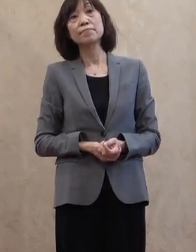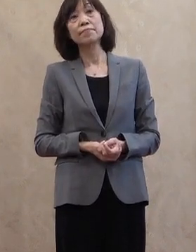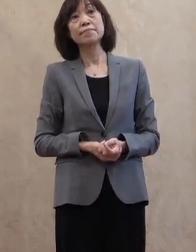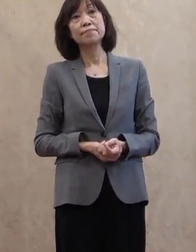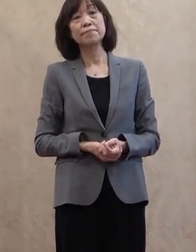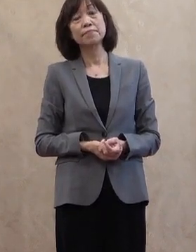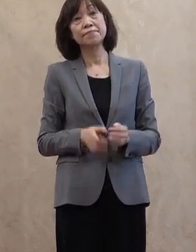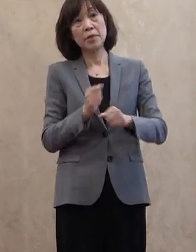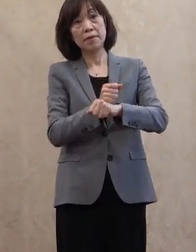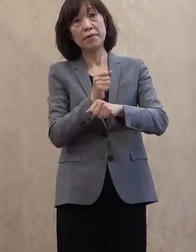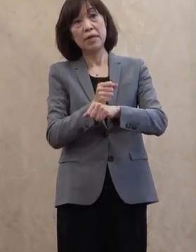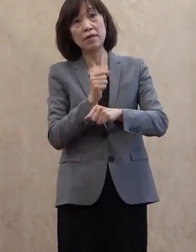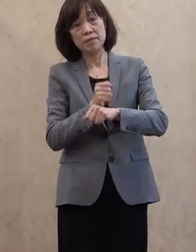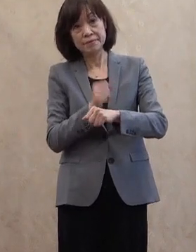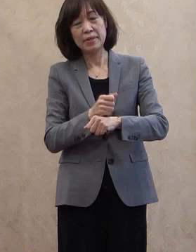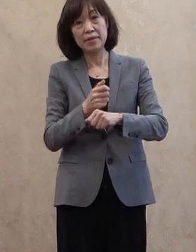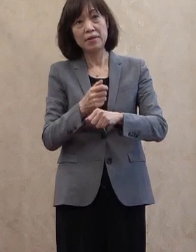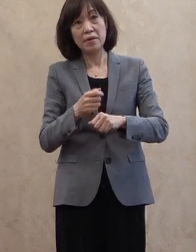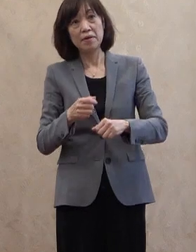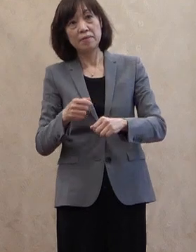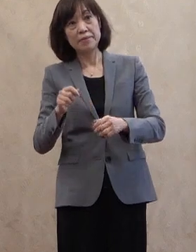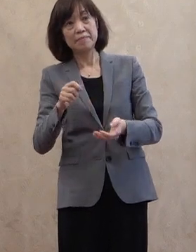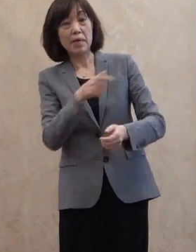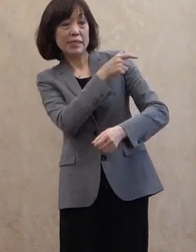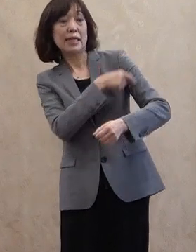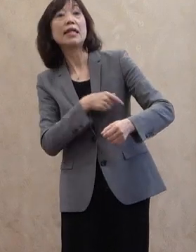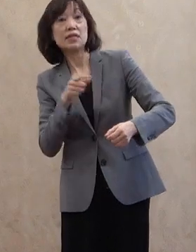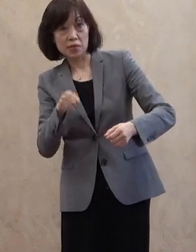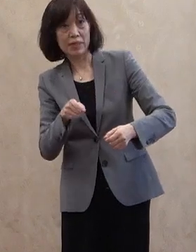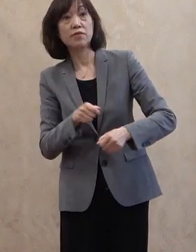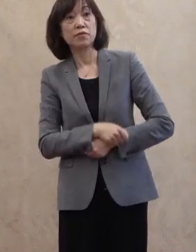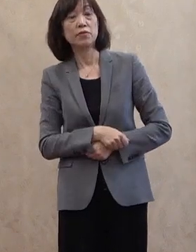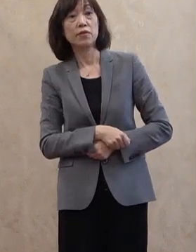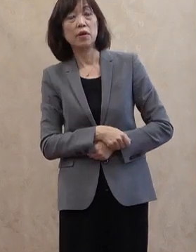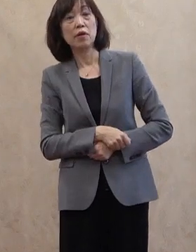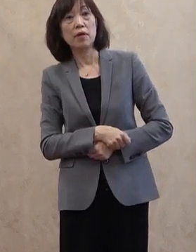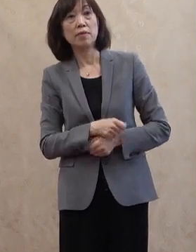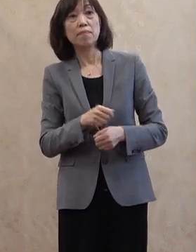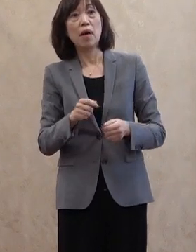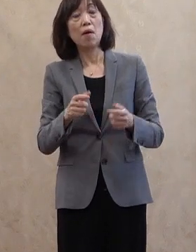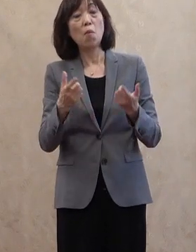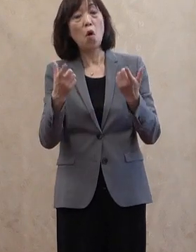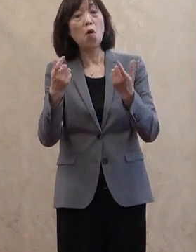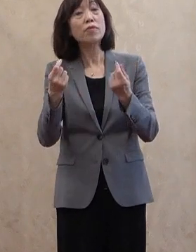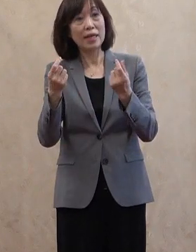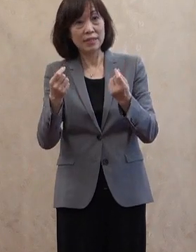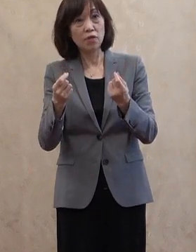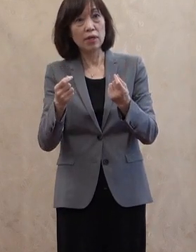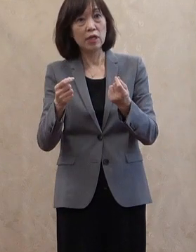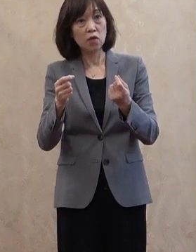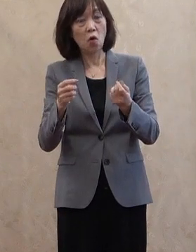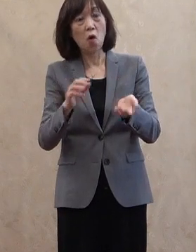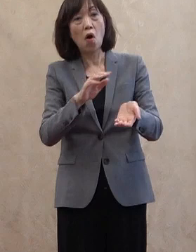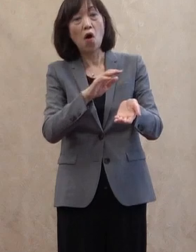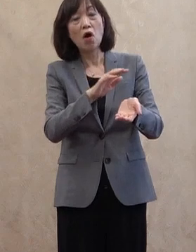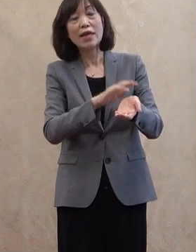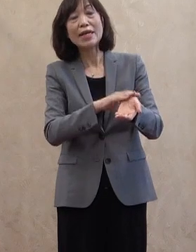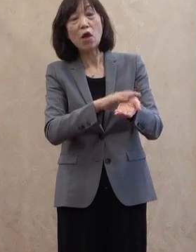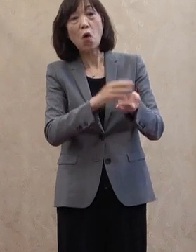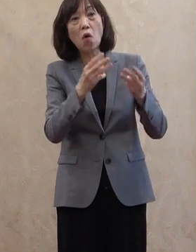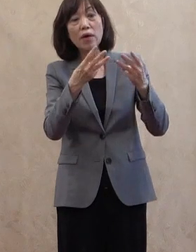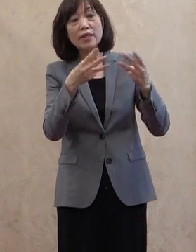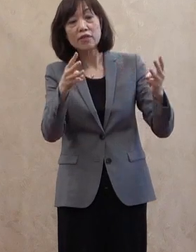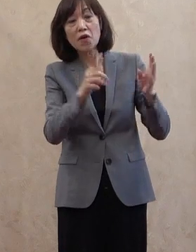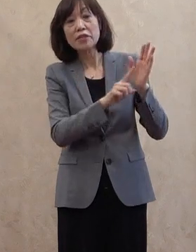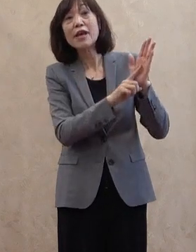ご苦労様です。ジャーナリストの阿波野と申します。ほぼ同じとおっしゃったんですけど、医療非常事態宣言とこれまでの非